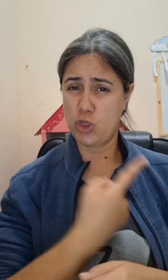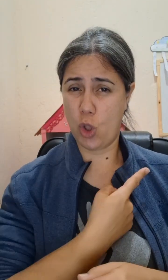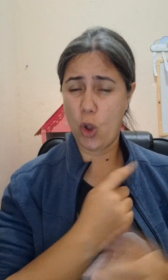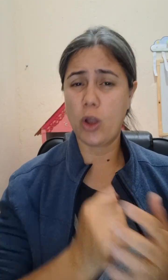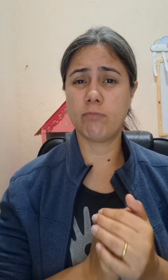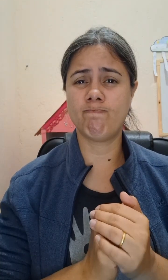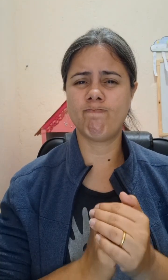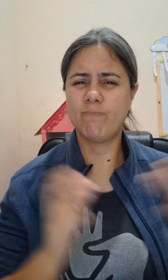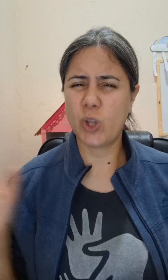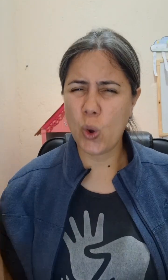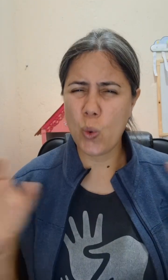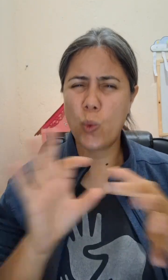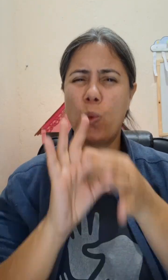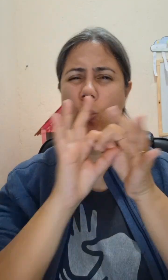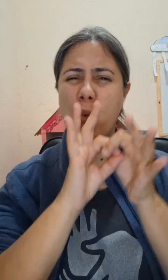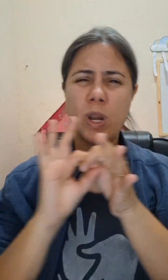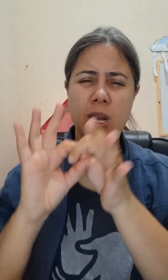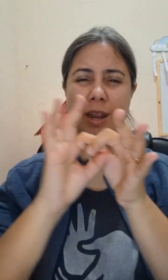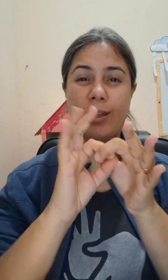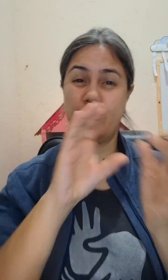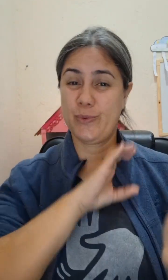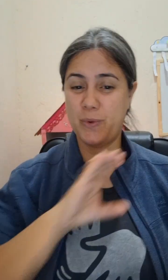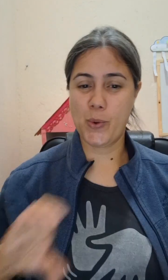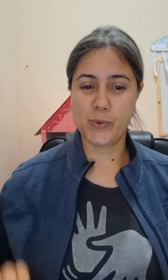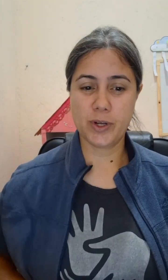Nós somos unidos com Ele, com Cristo.